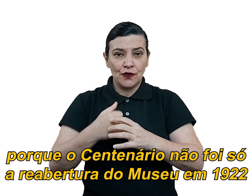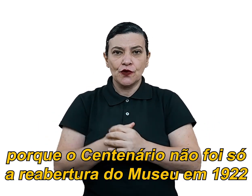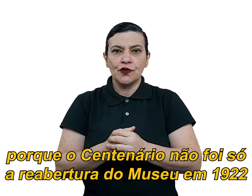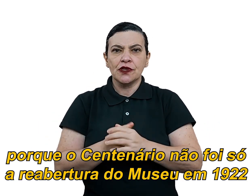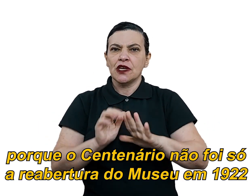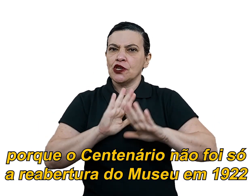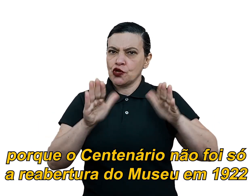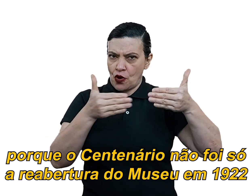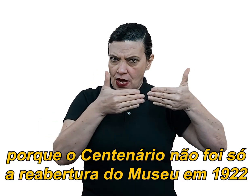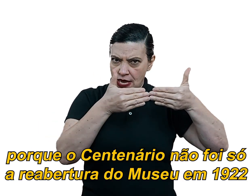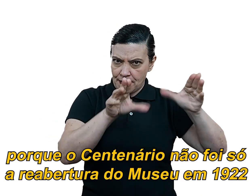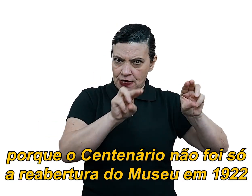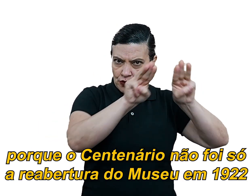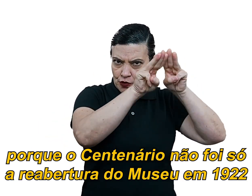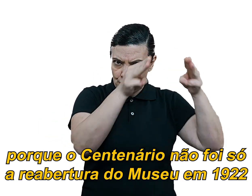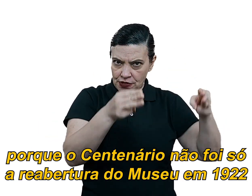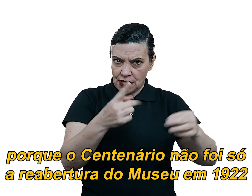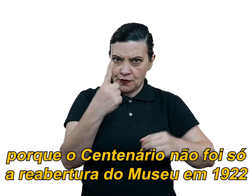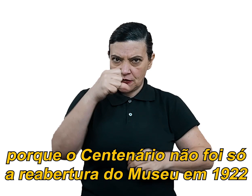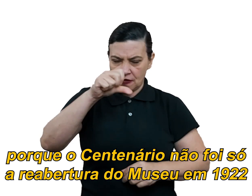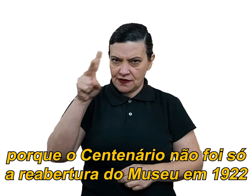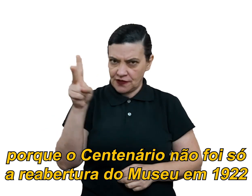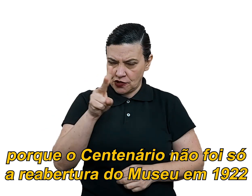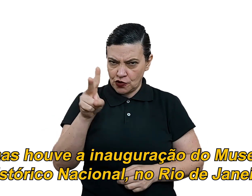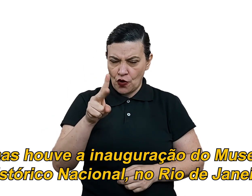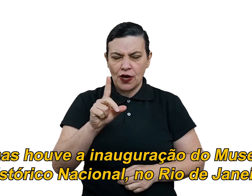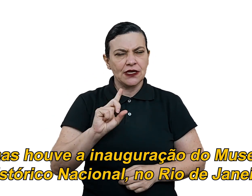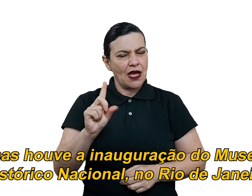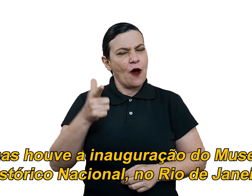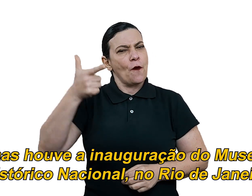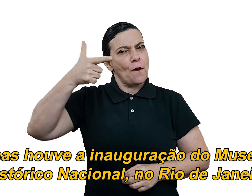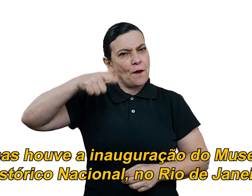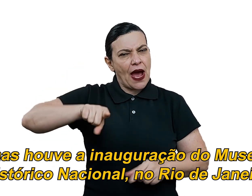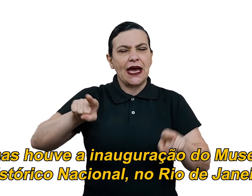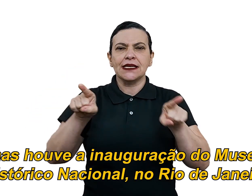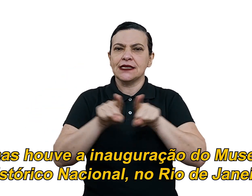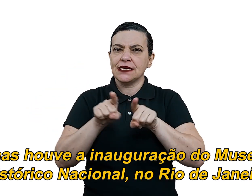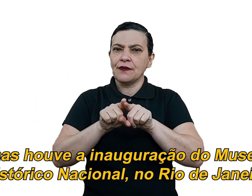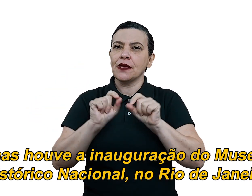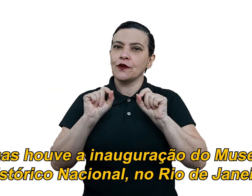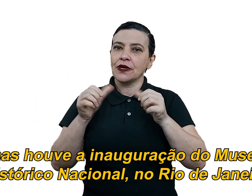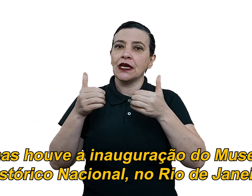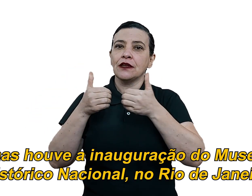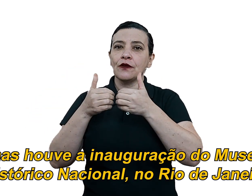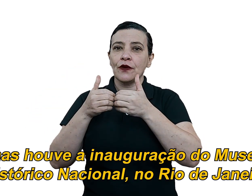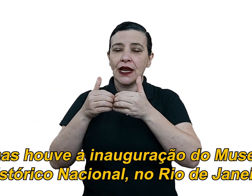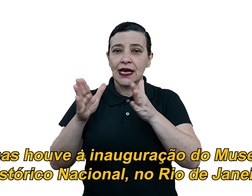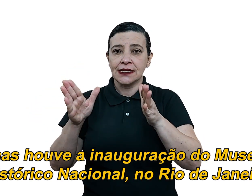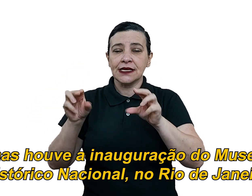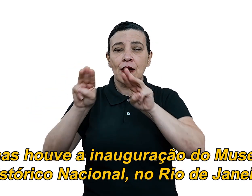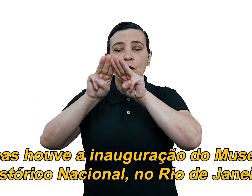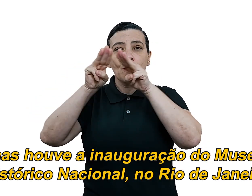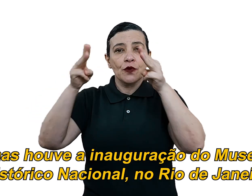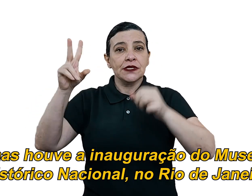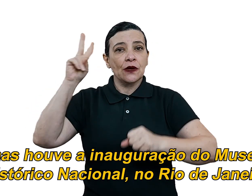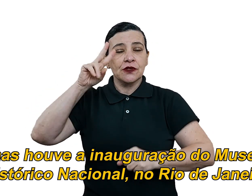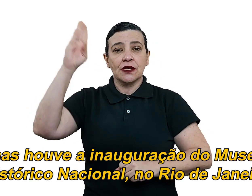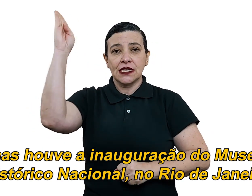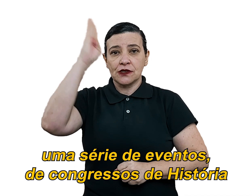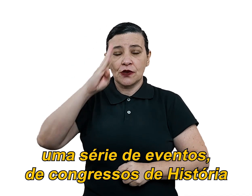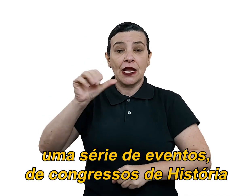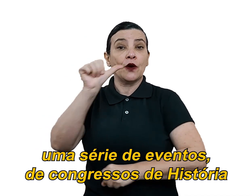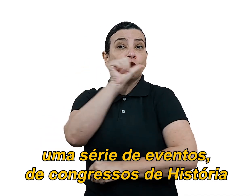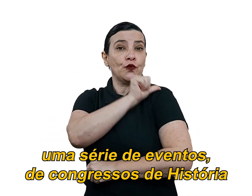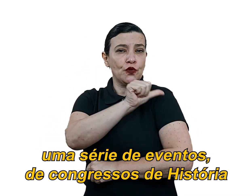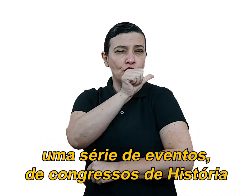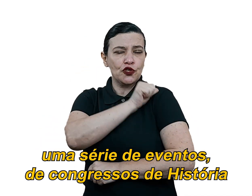foi só a reabertura do museu em 1922, mas houve a inauguração do Museu Histórico Nacional no Rio de